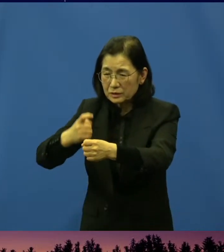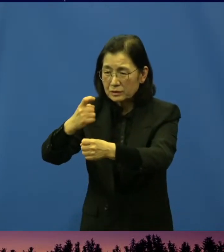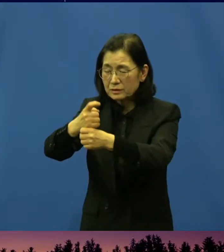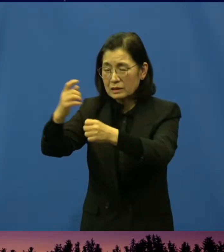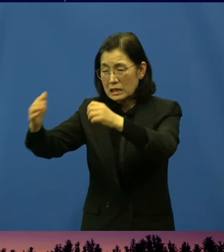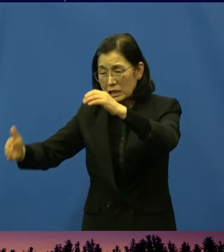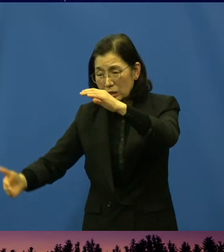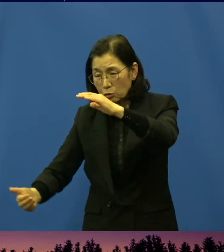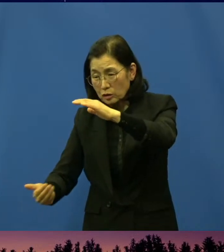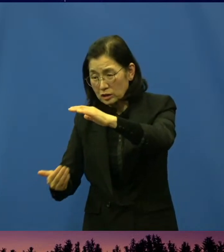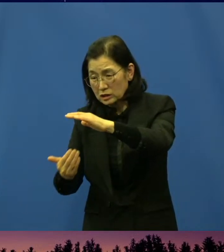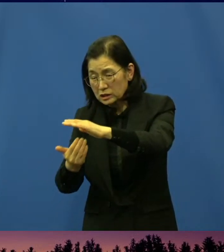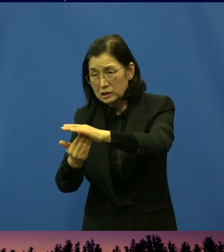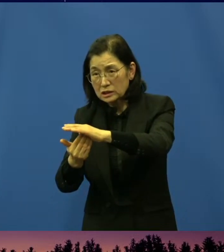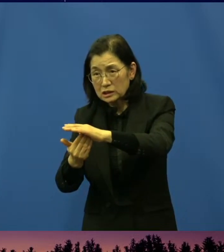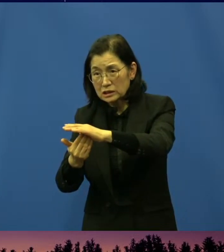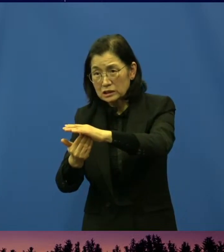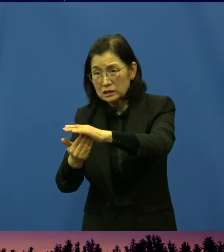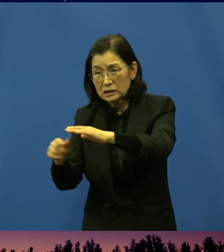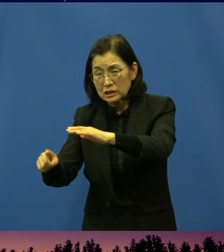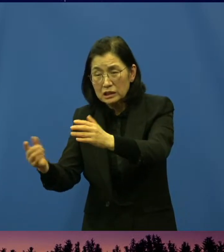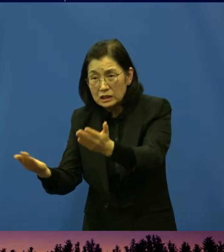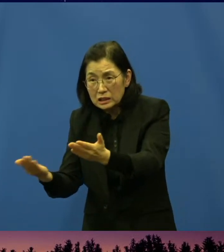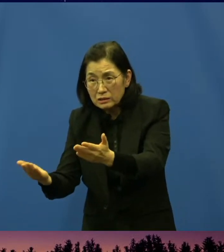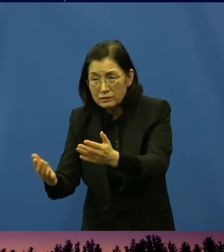내내 가슴이 타죠.